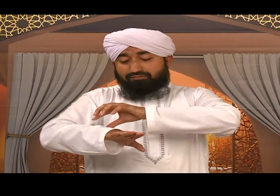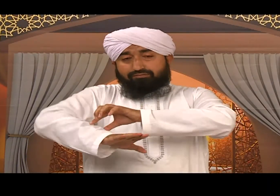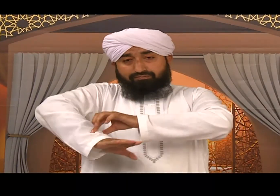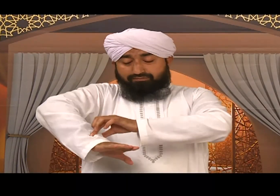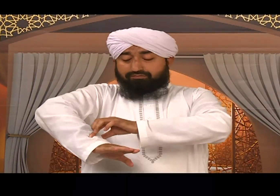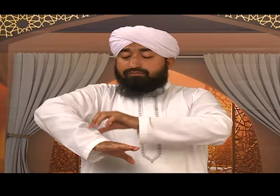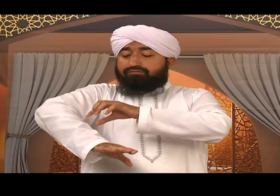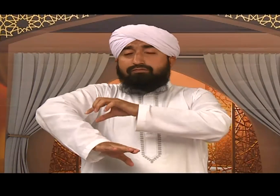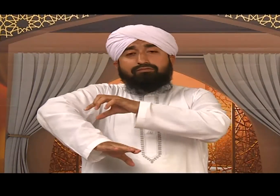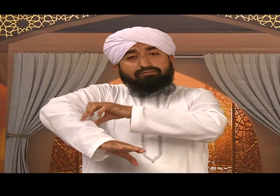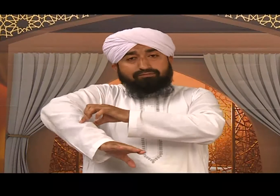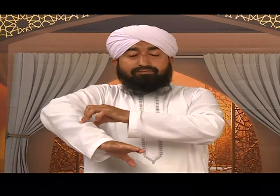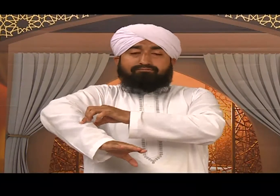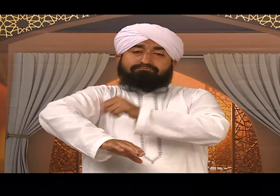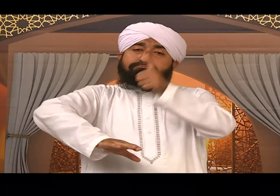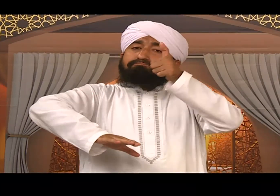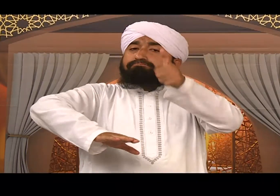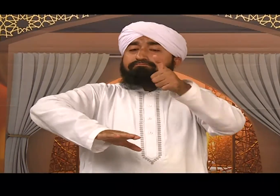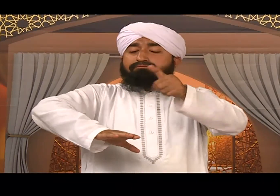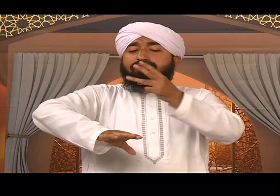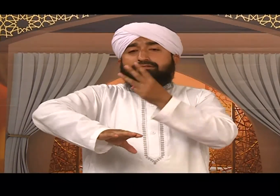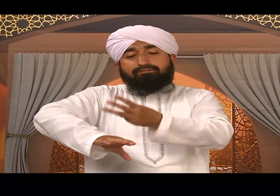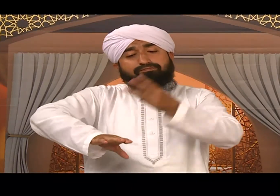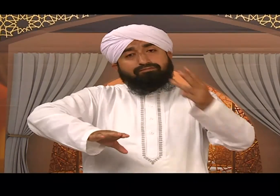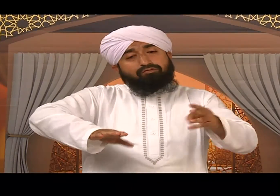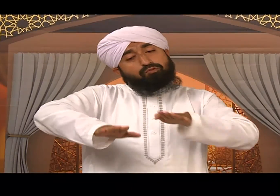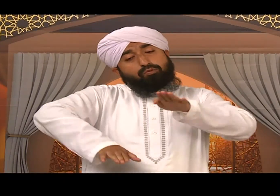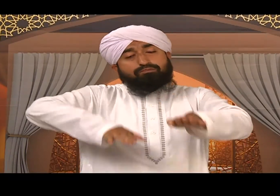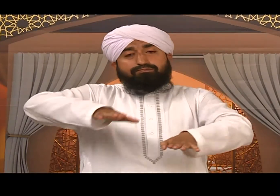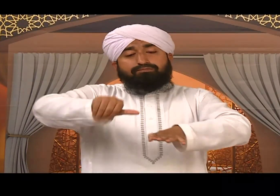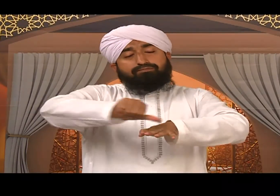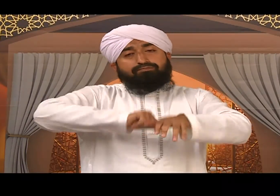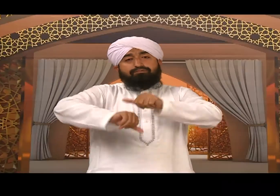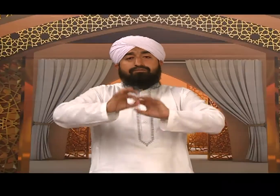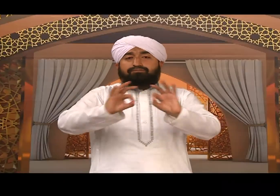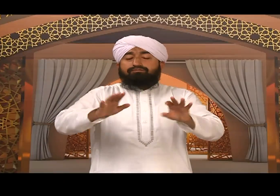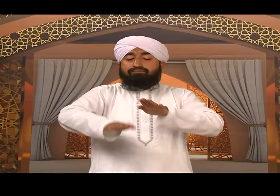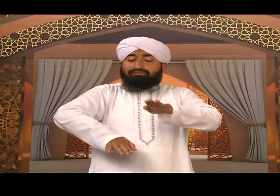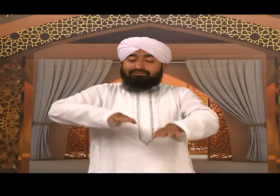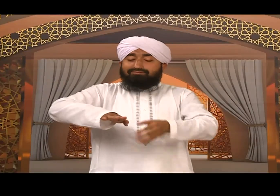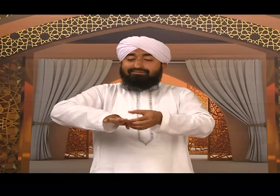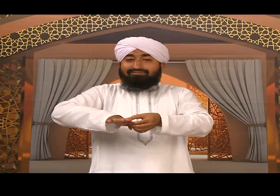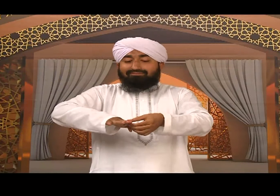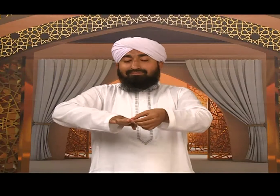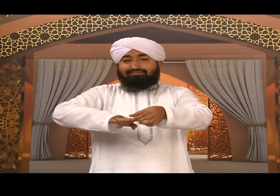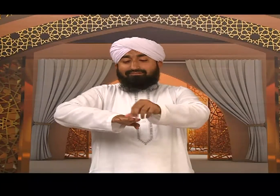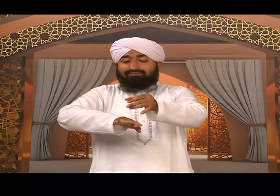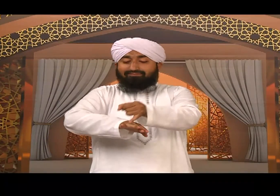تک، بلکہ مستحب ہے کہ آدھی پنڈلی تک 3 بار دھو لیجئے۔ دونوں پاؤں کی انگلیوں کا خلال کرنا سنت